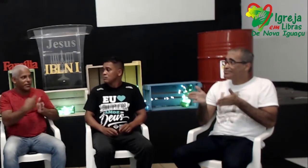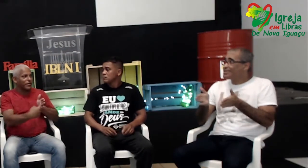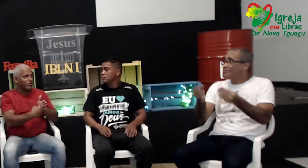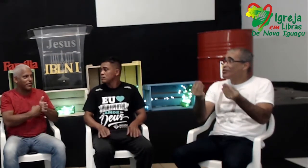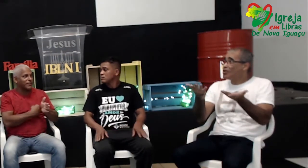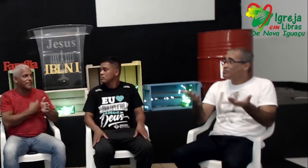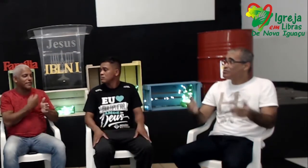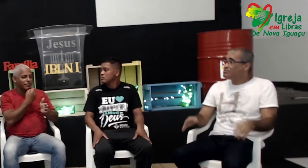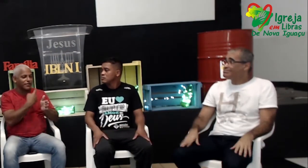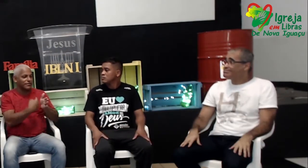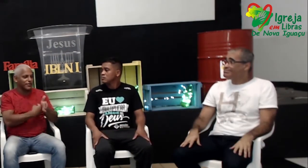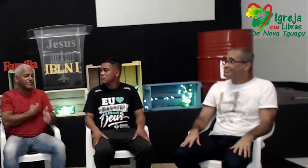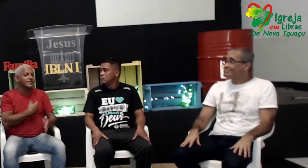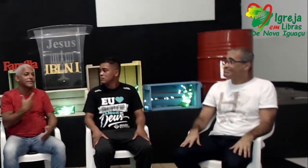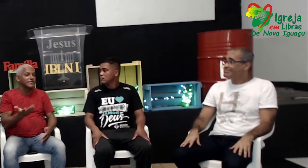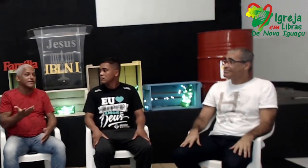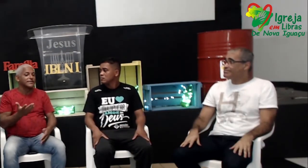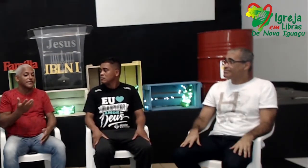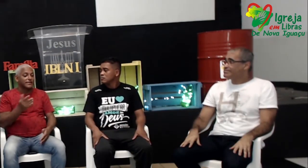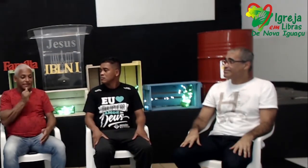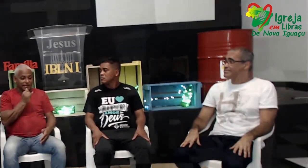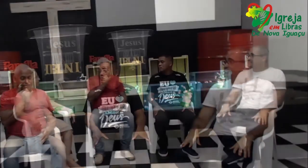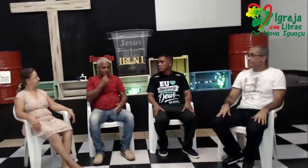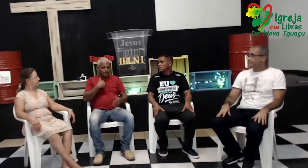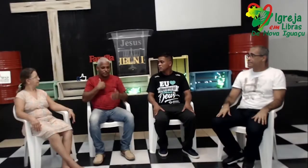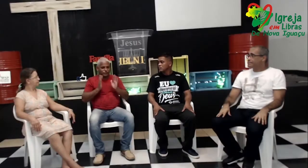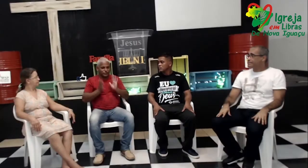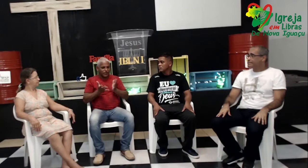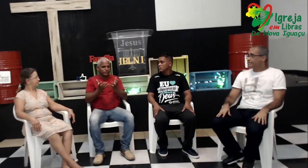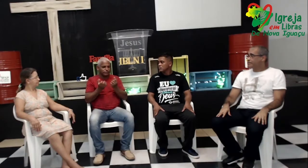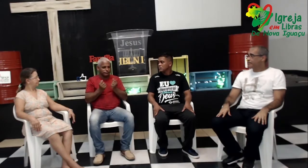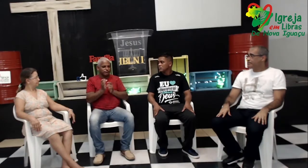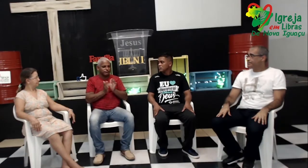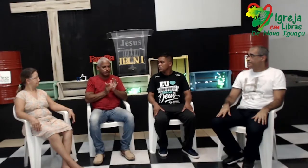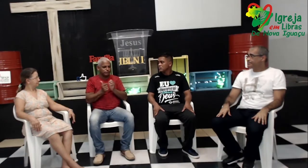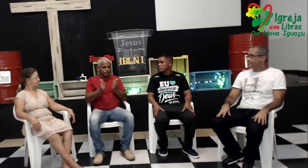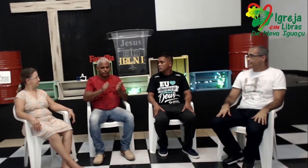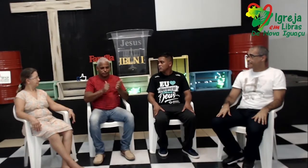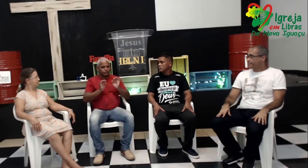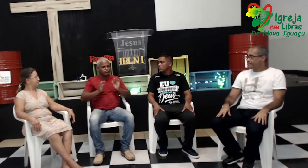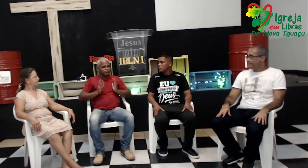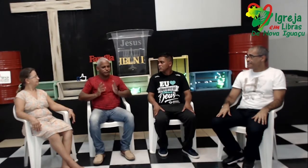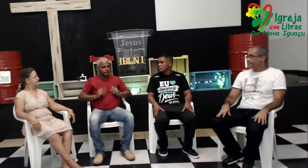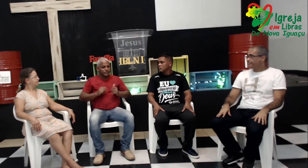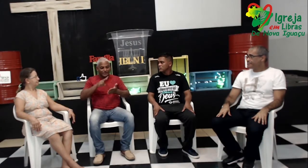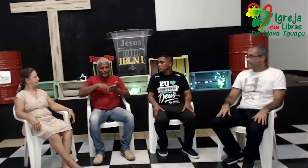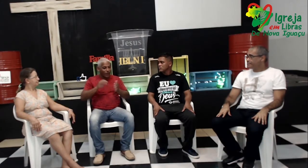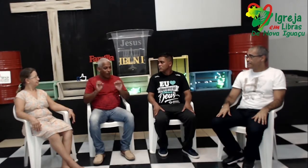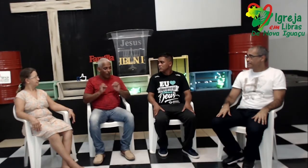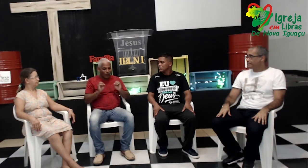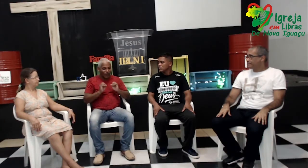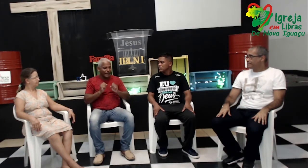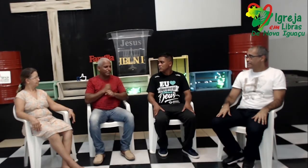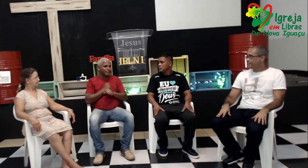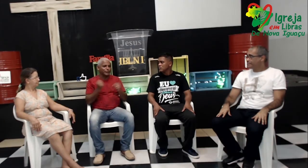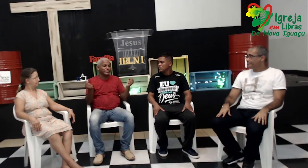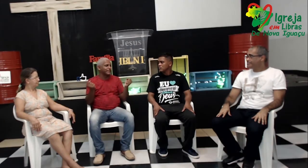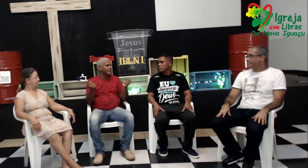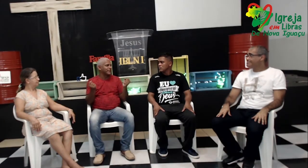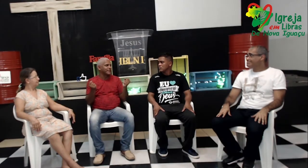Como que você acha que a gente vai entender? Então, foi boa a sua pergunta. Quando a gente aceita Jesus, a gente precisa